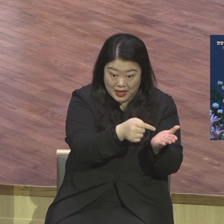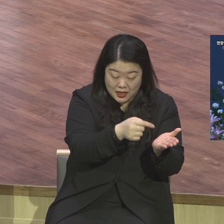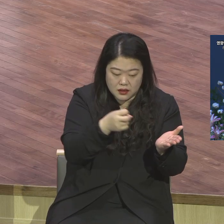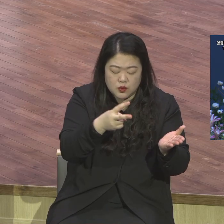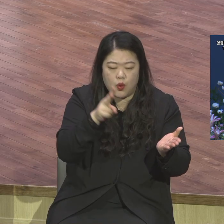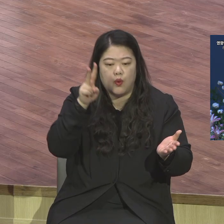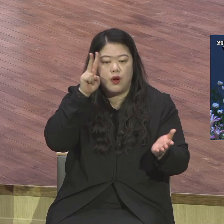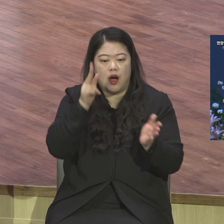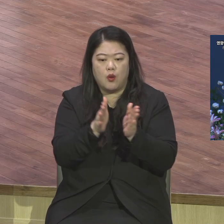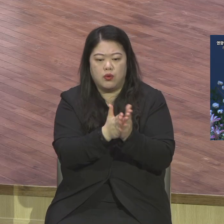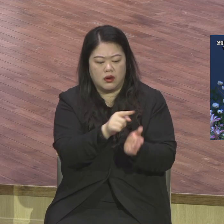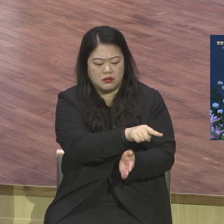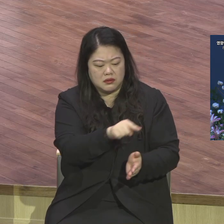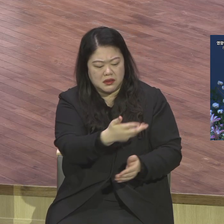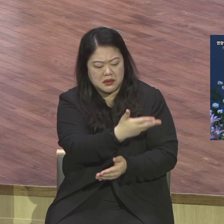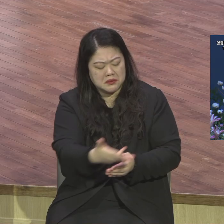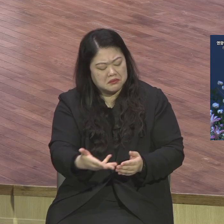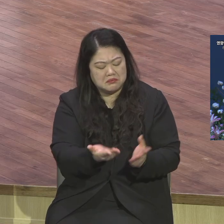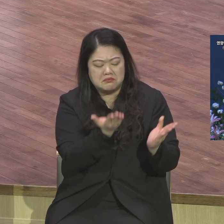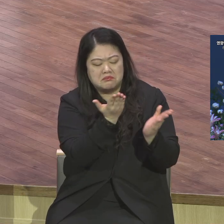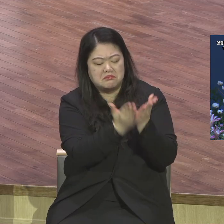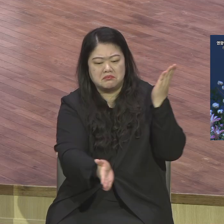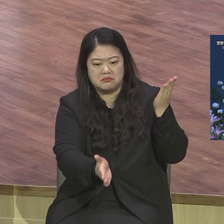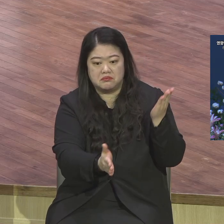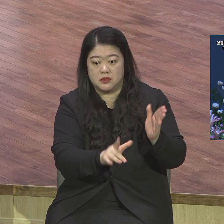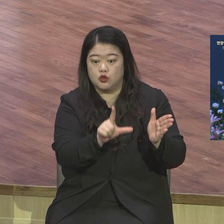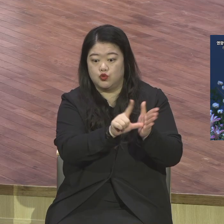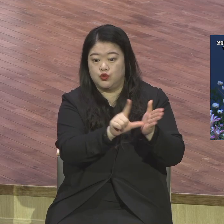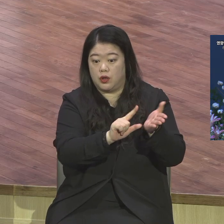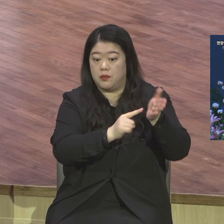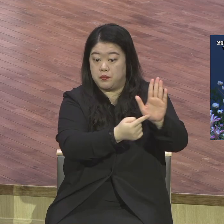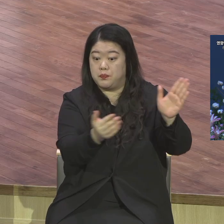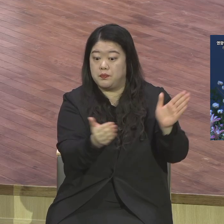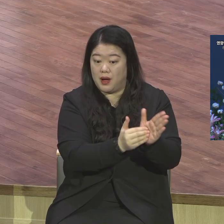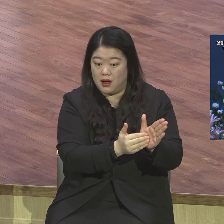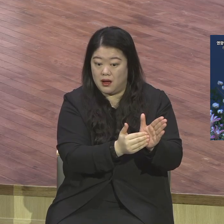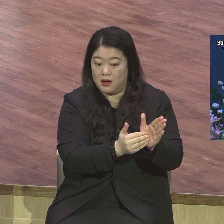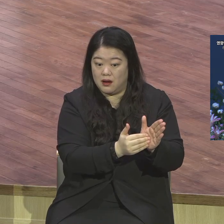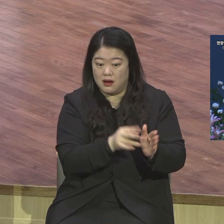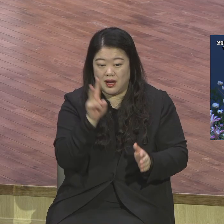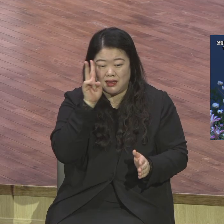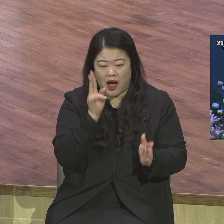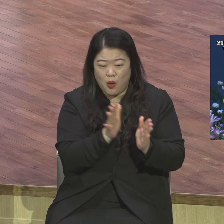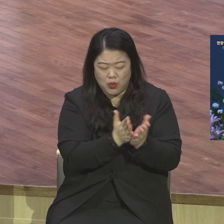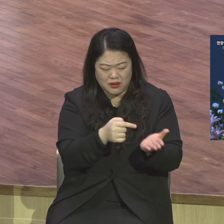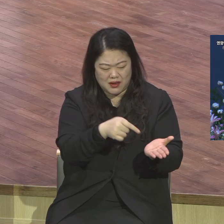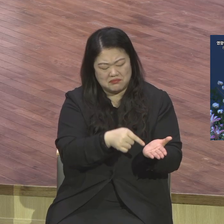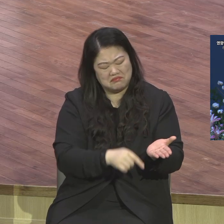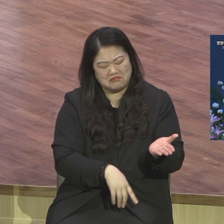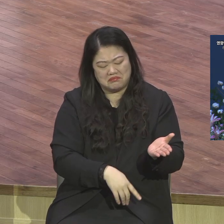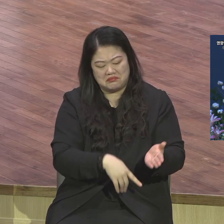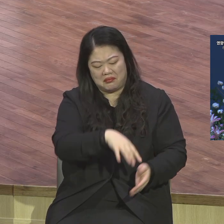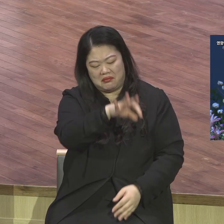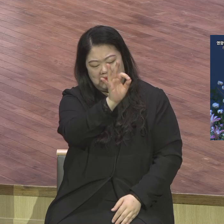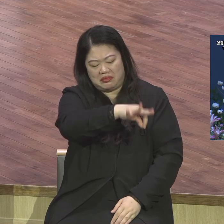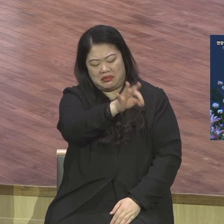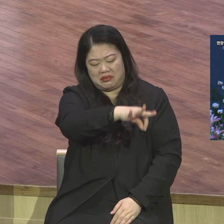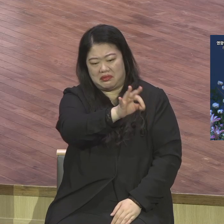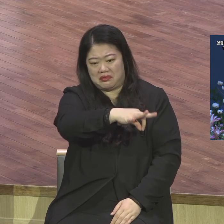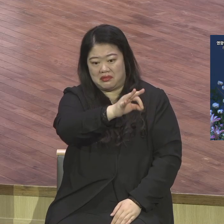이룬다 라고 그렇게 야고보서를 지푸라기 서신이라